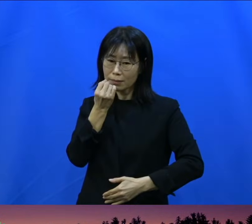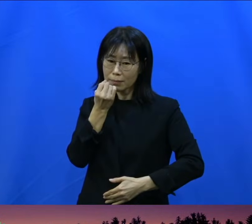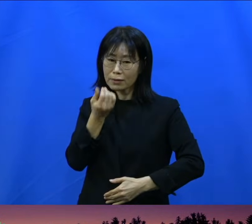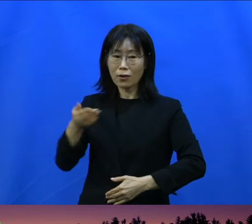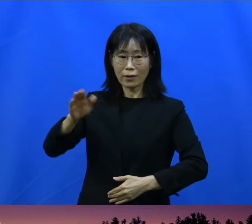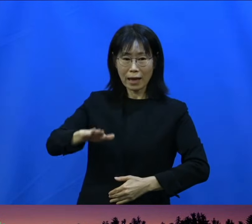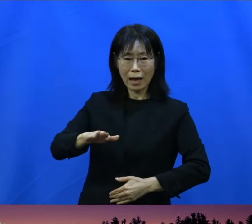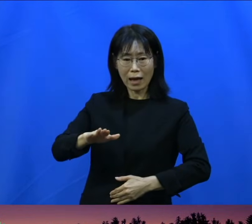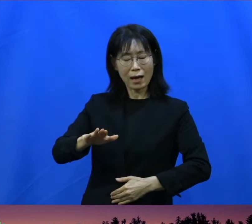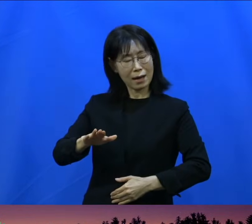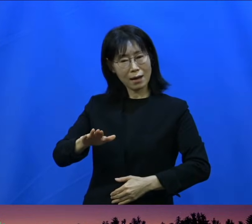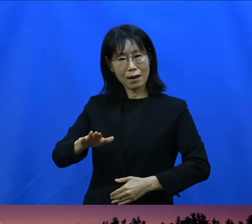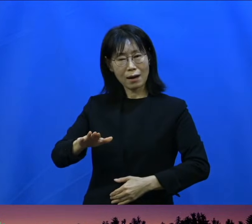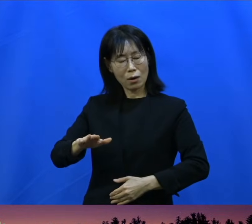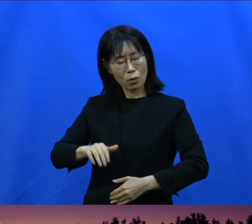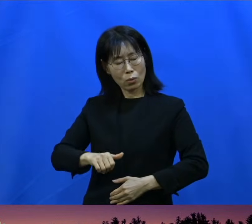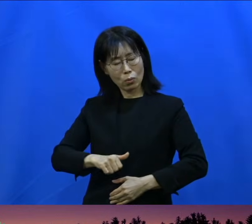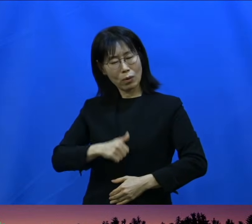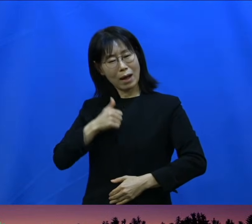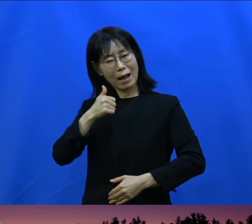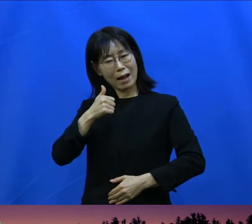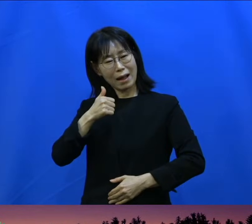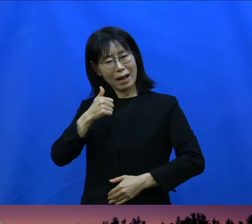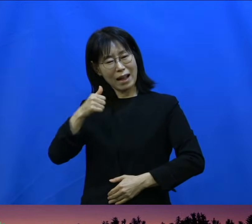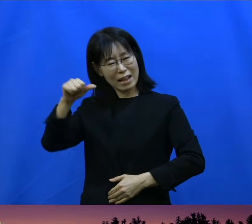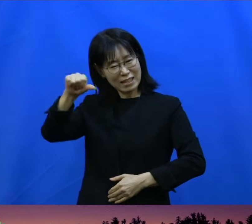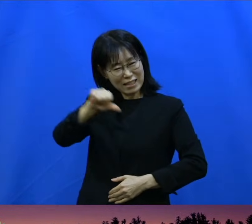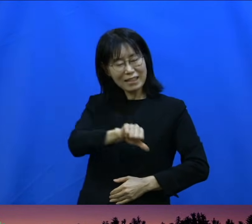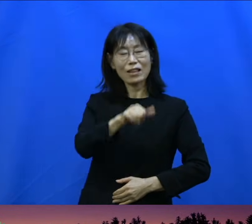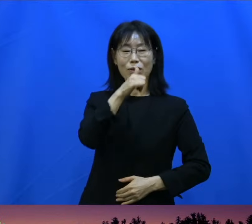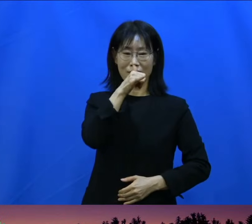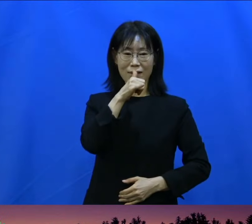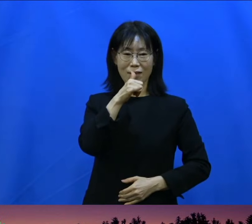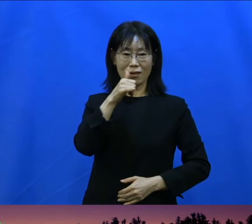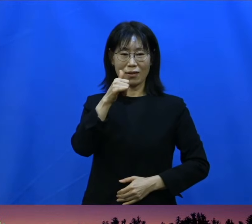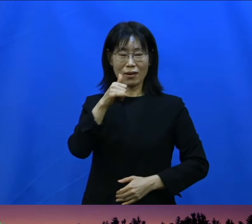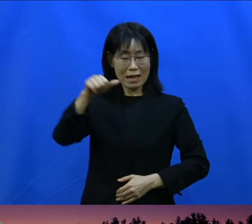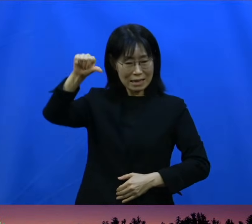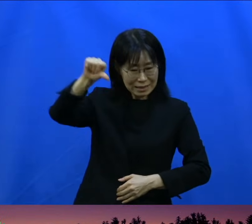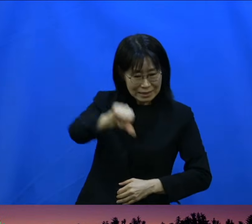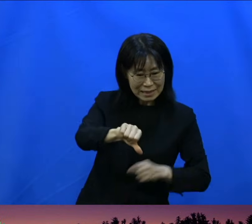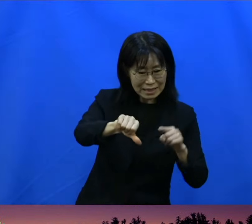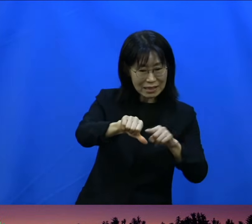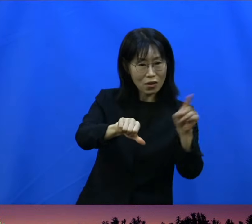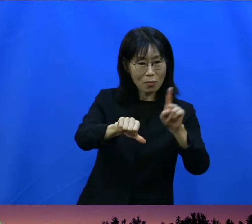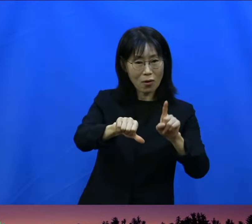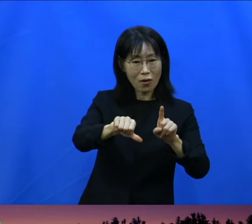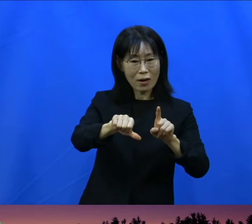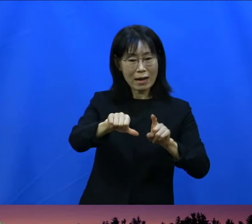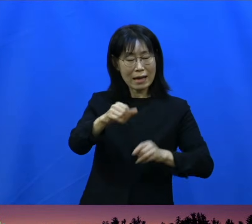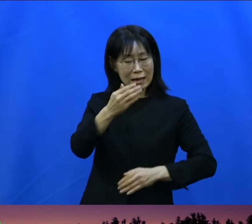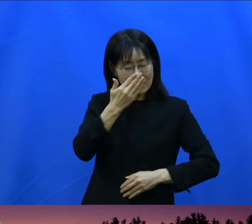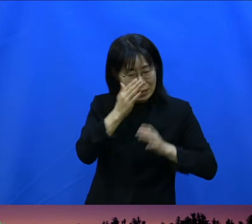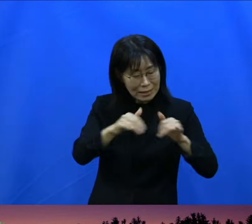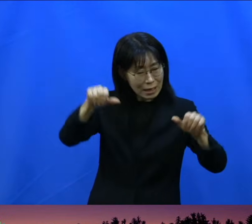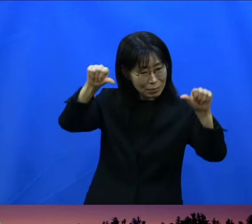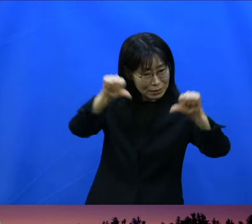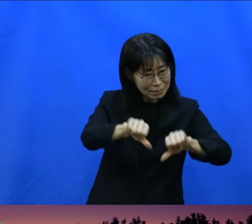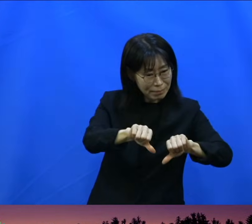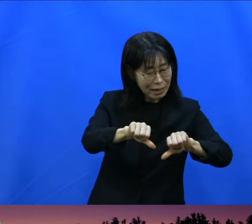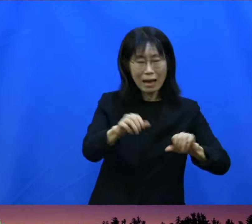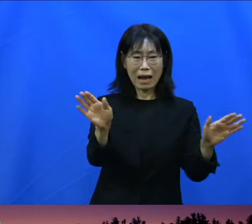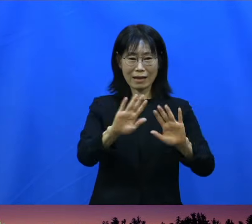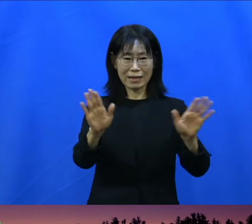통치하시는 하나님의 이 통치자 하나님 얘기할 때는 주로 악에 대한 심판을 얘기하는 거예요. 그죠?